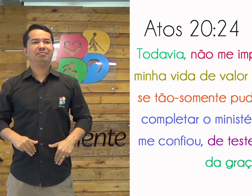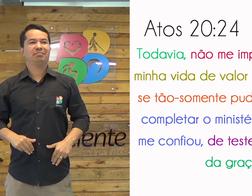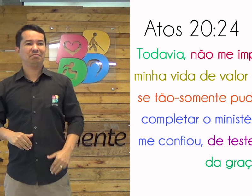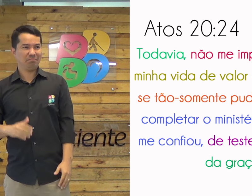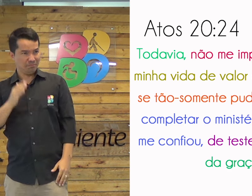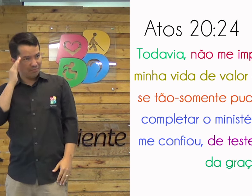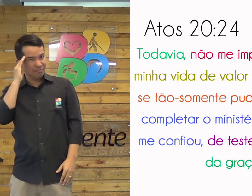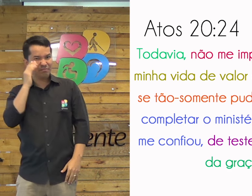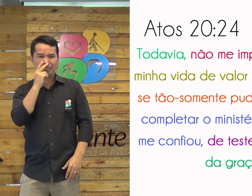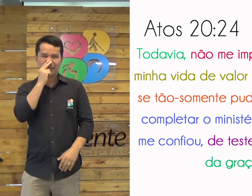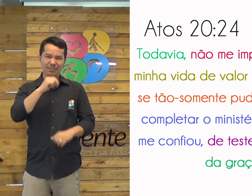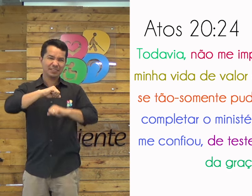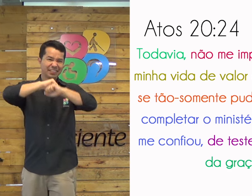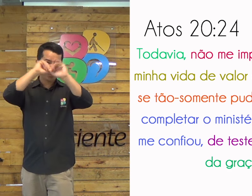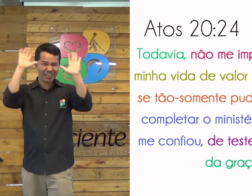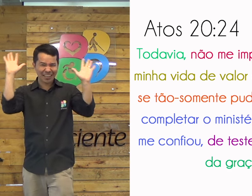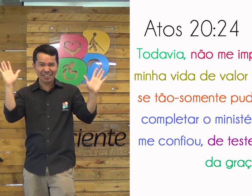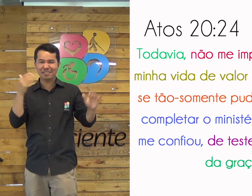fim.